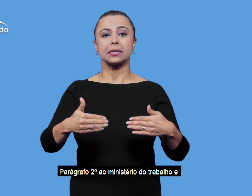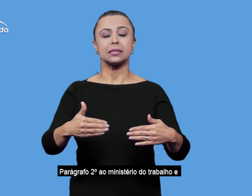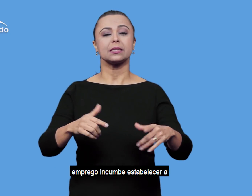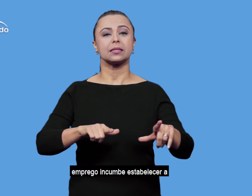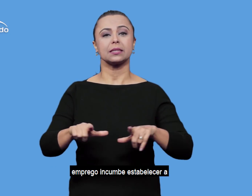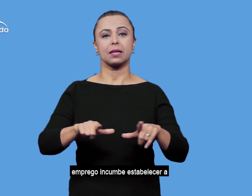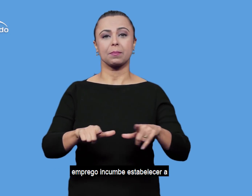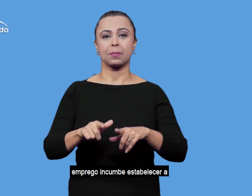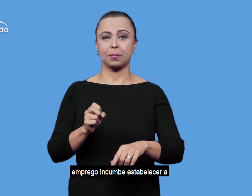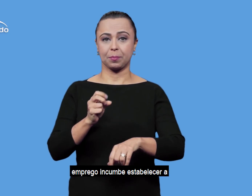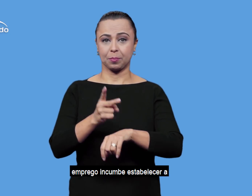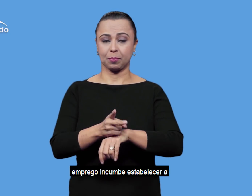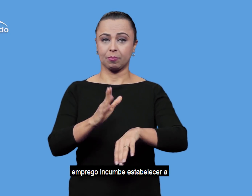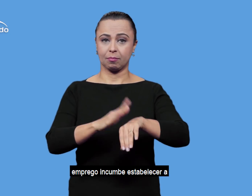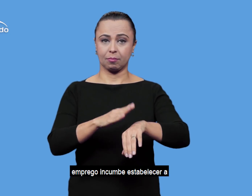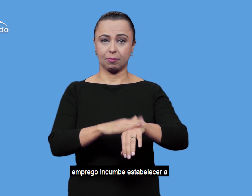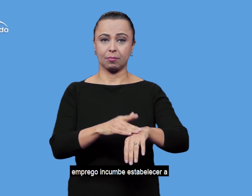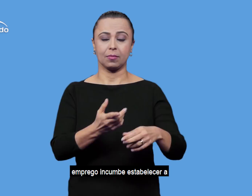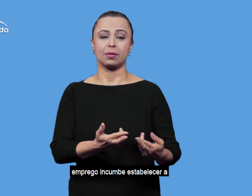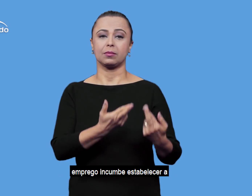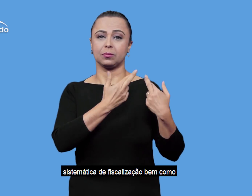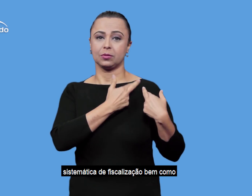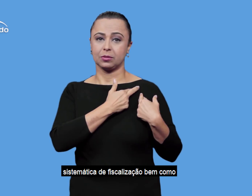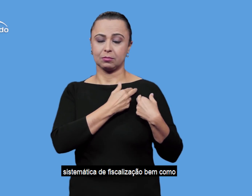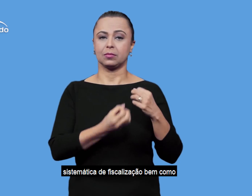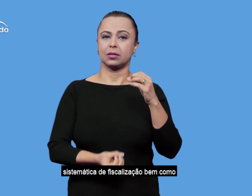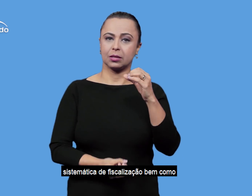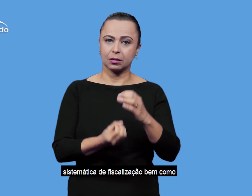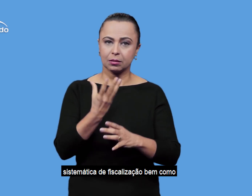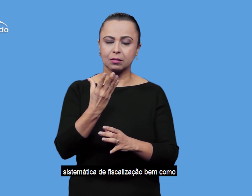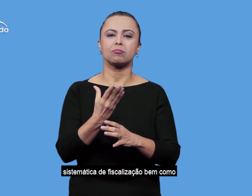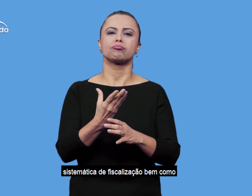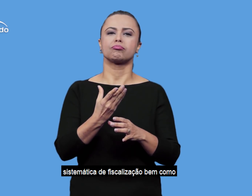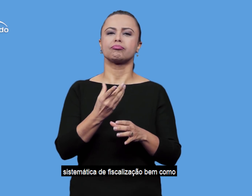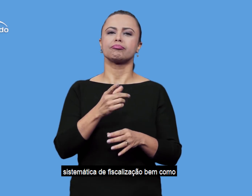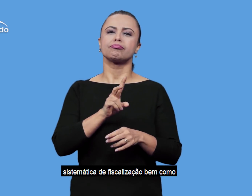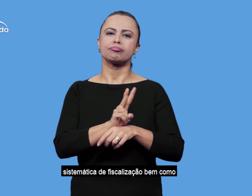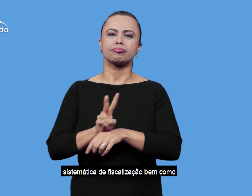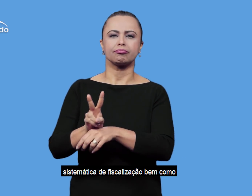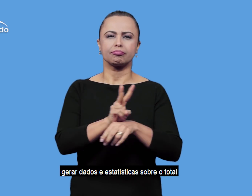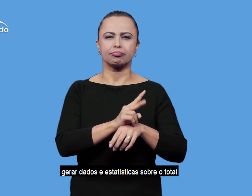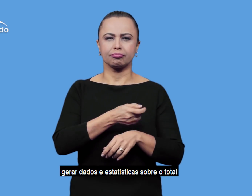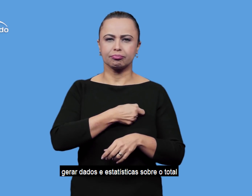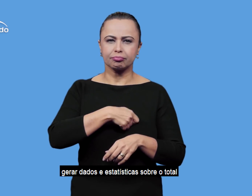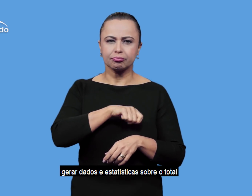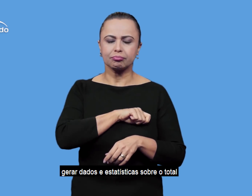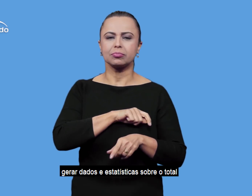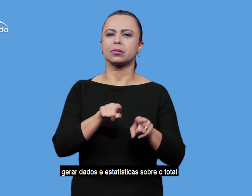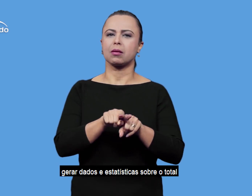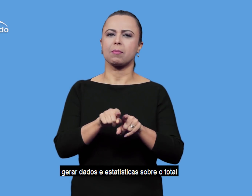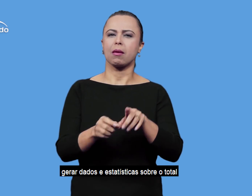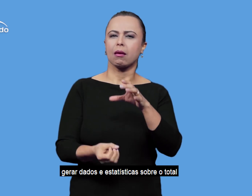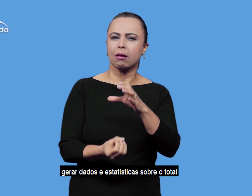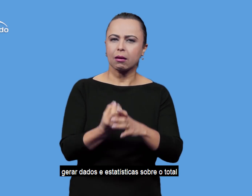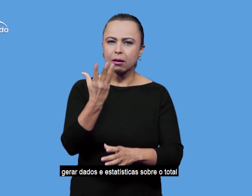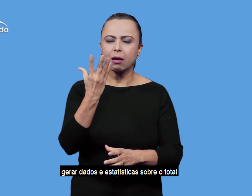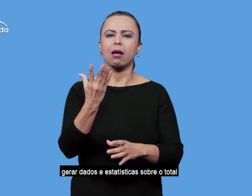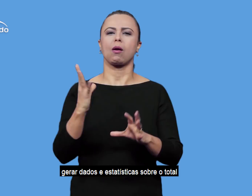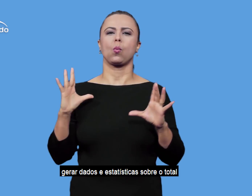um cube estabelecer a sistemática de fiscalização bem como gerar dados e estatísticas sobre o total